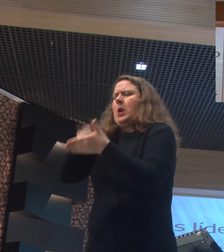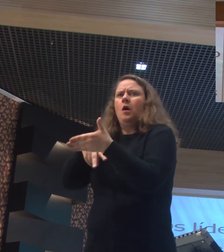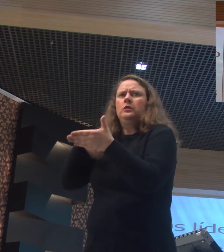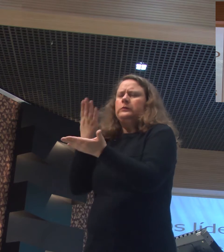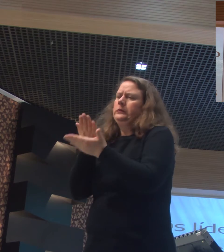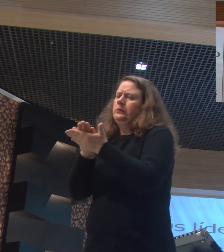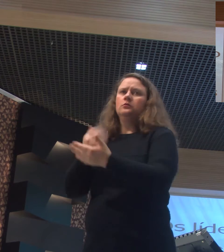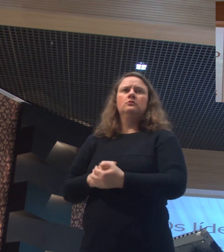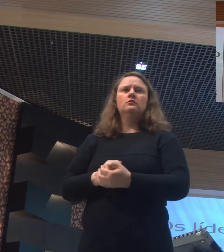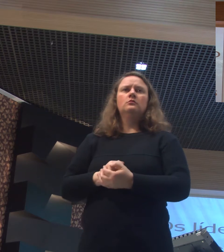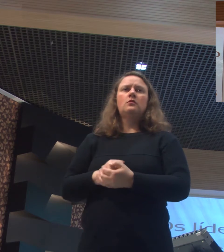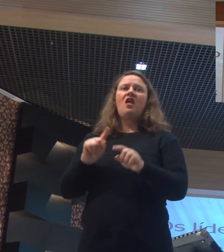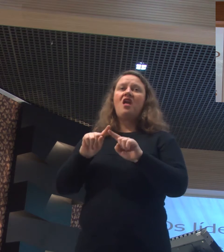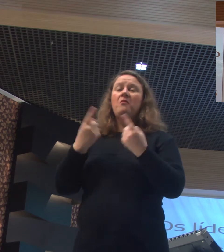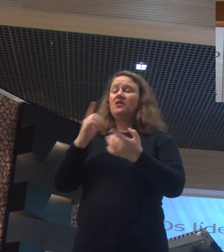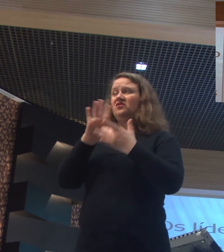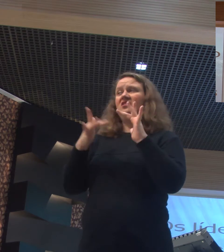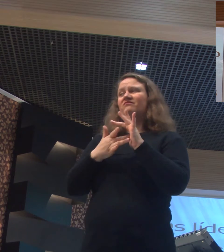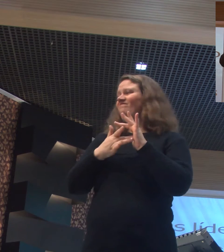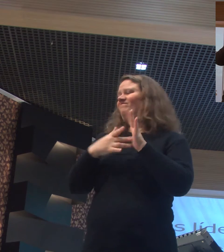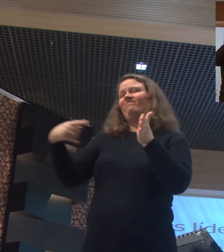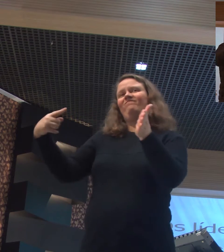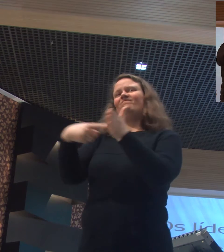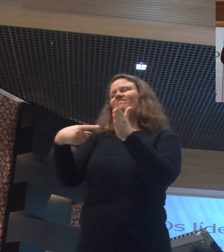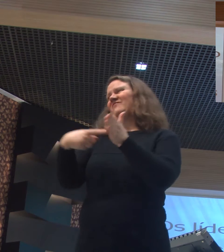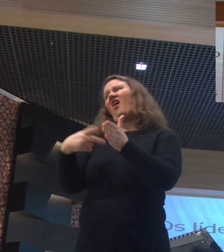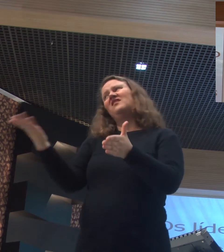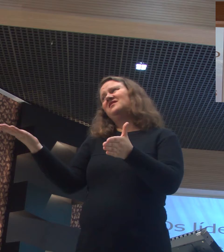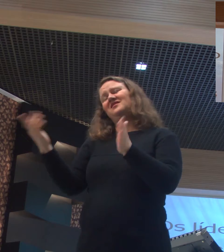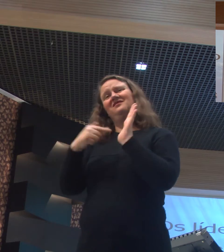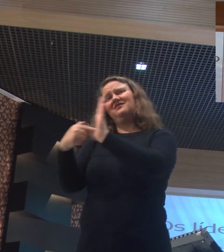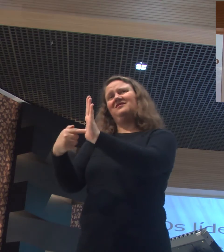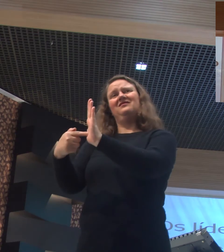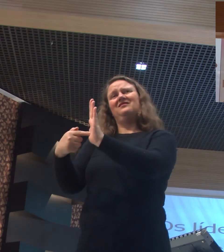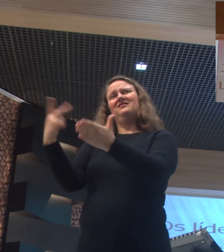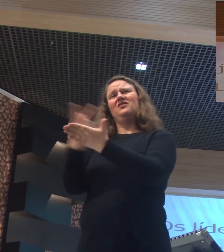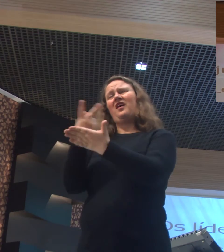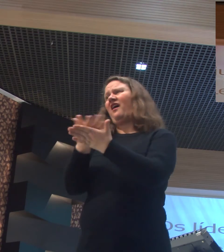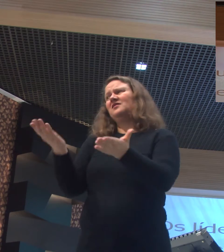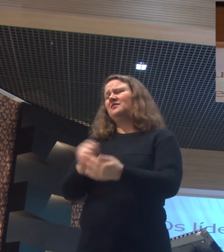deles. Jesus dizia, olha, vocês colocam um jugo sobre as pessoas